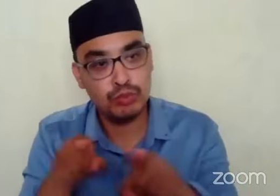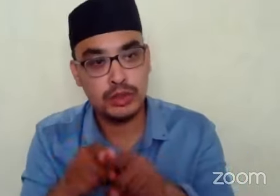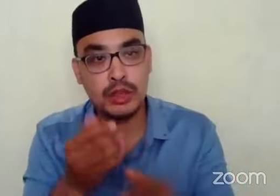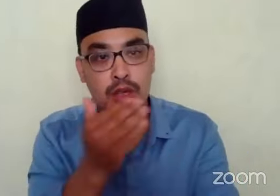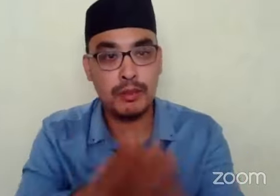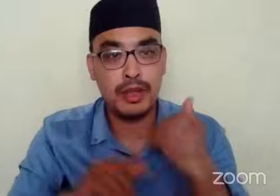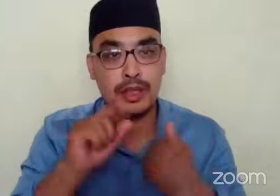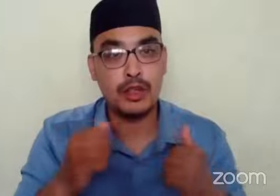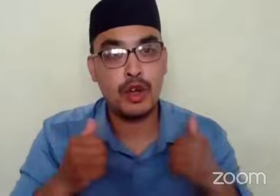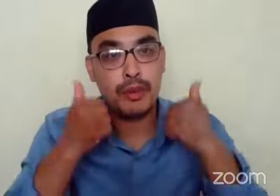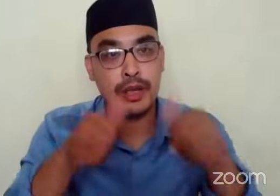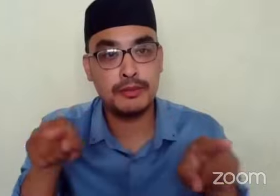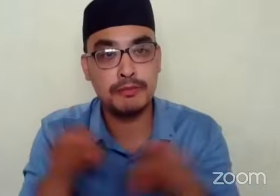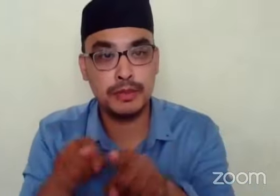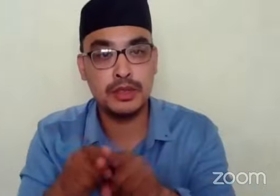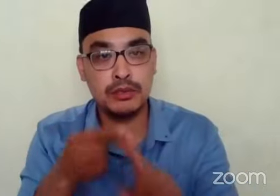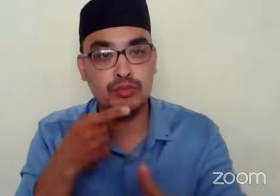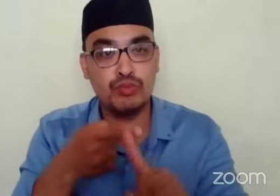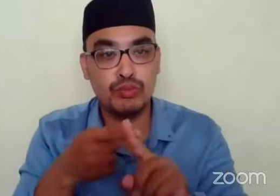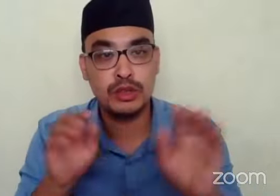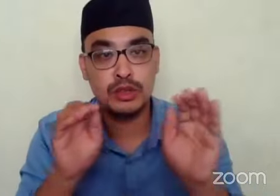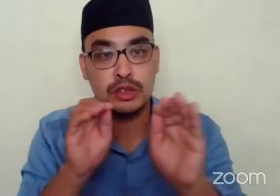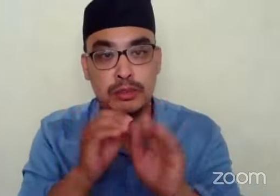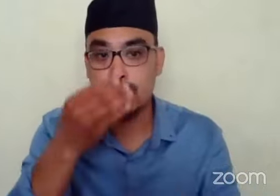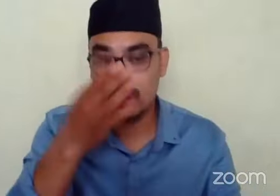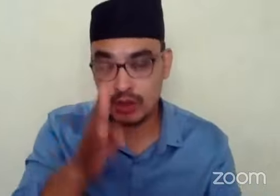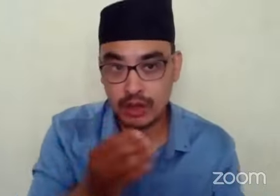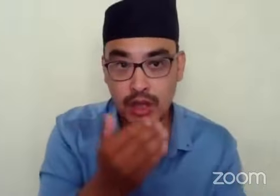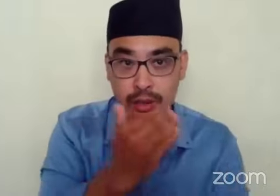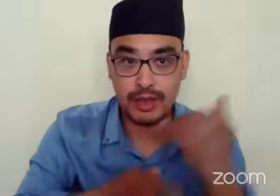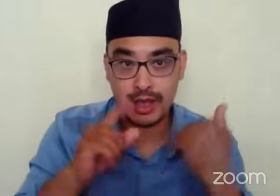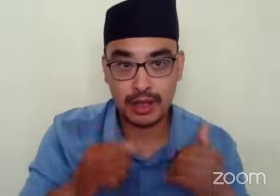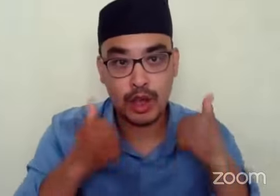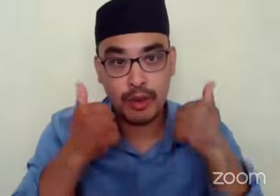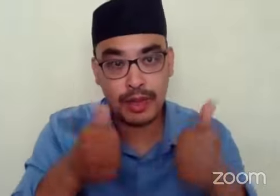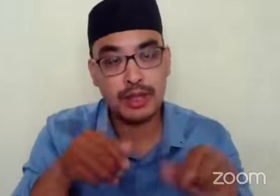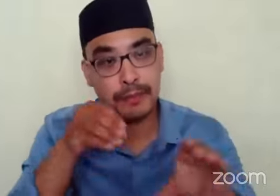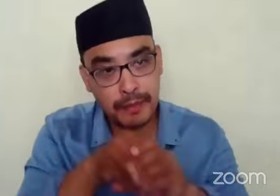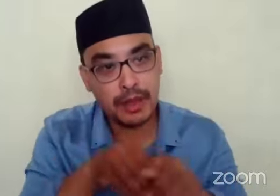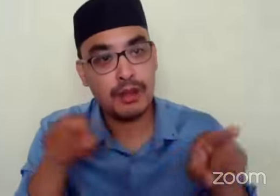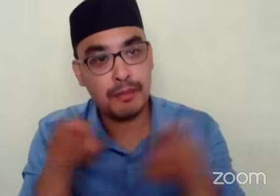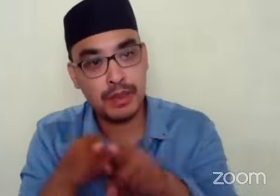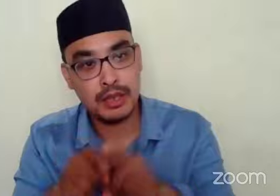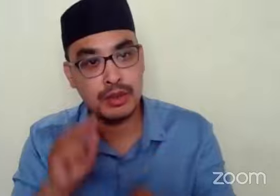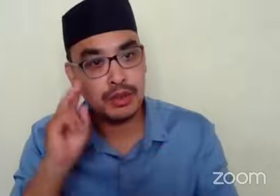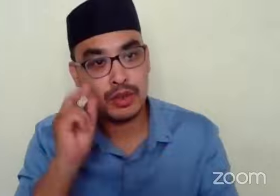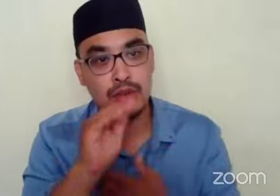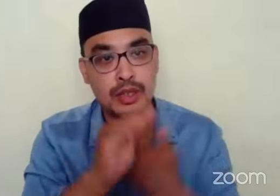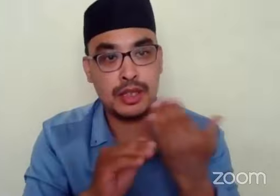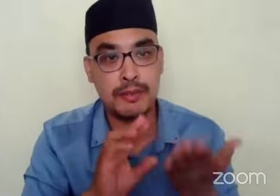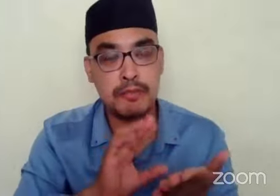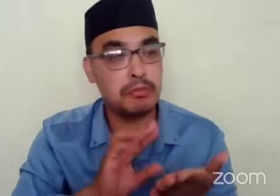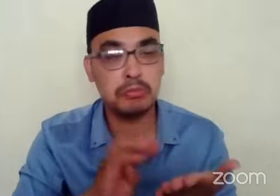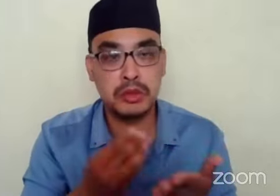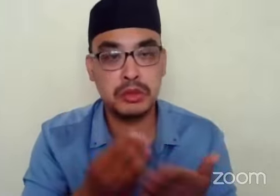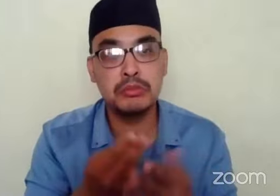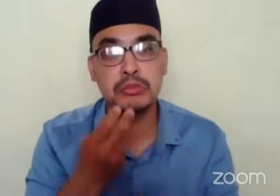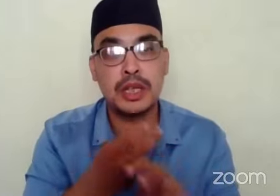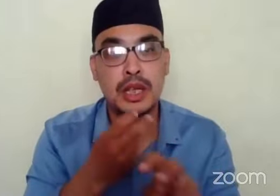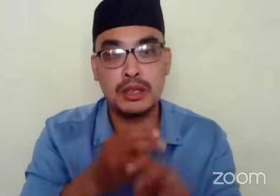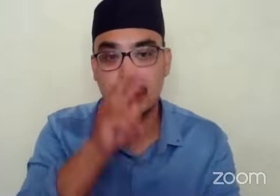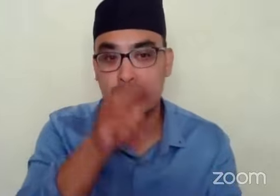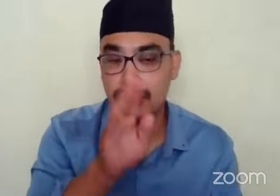अब डिजेबिलिटी मुभमेन्टभित्रै त्यो स्थिति छ भने हामी सहजै अनुमान गर्न सक्छौँ त्योभन्दा बाहिर। फेरि यो भन्नाले डिजेबिलिटीभित्र चाहिँ सबै